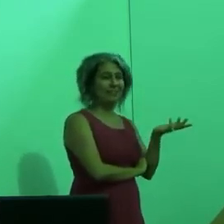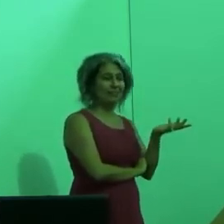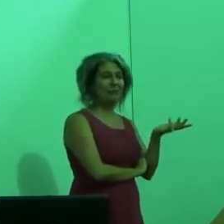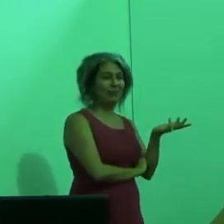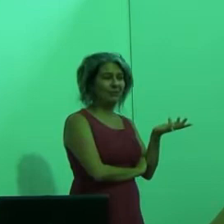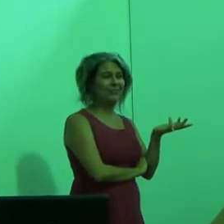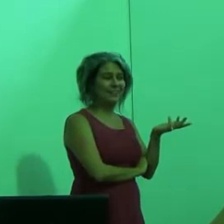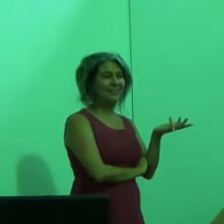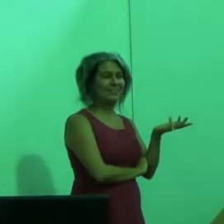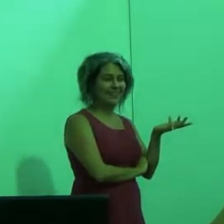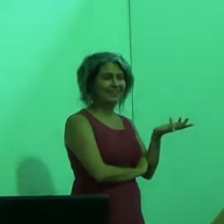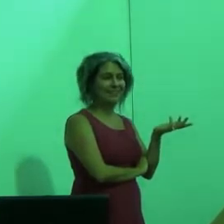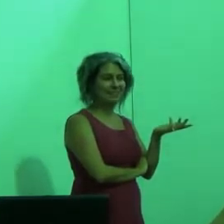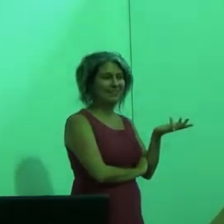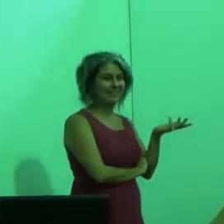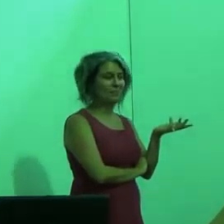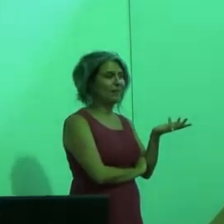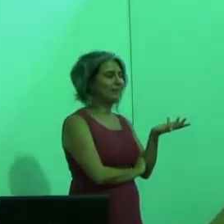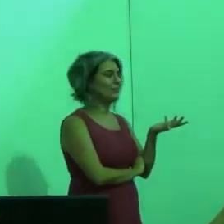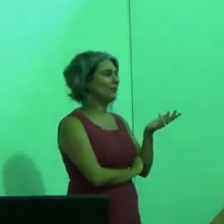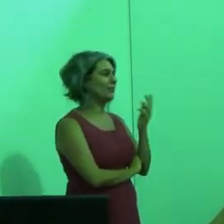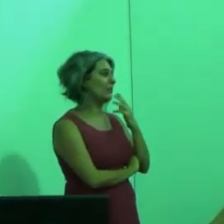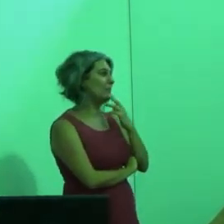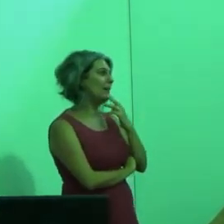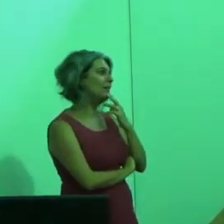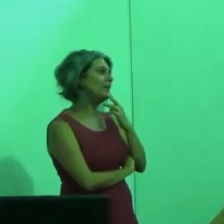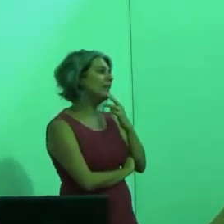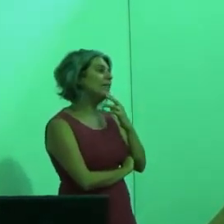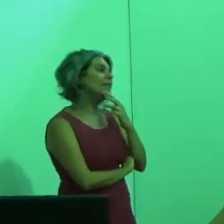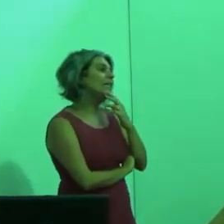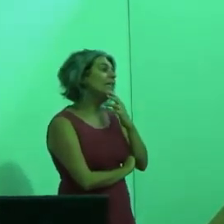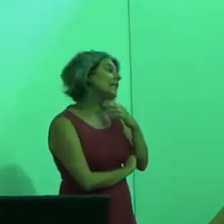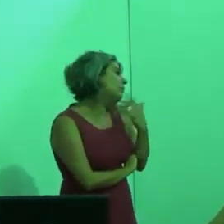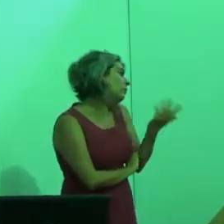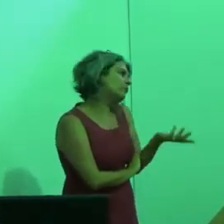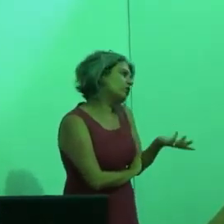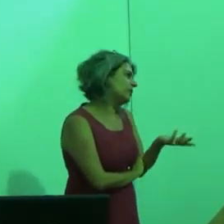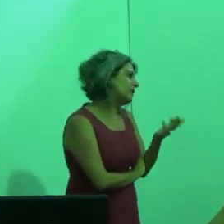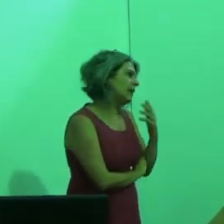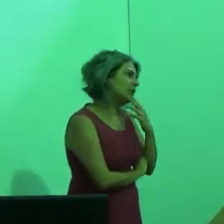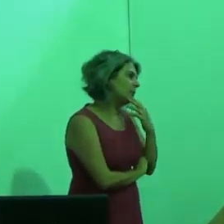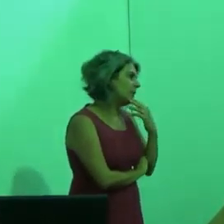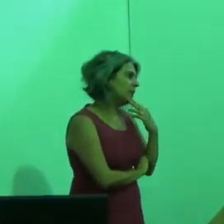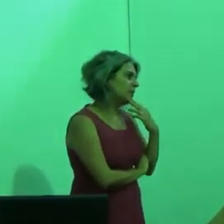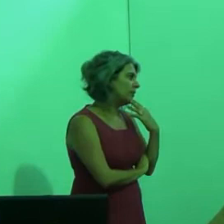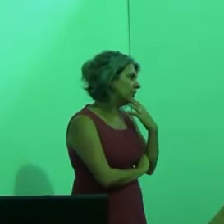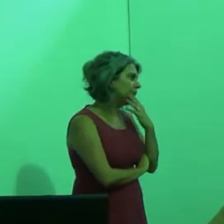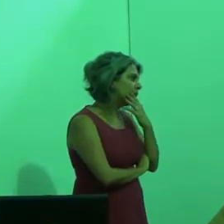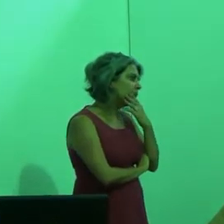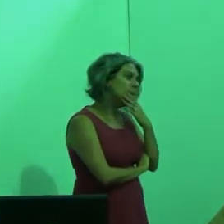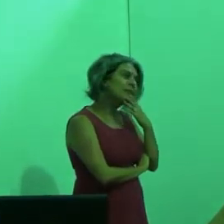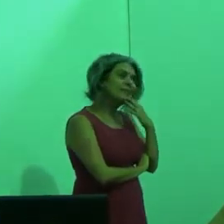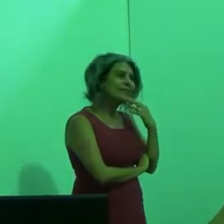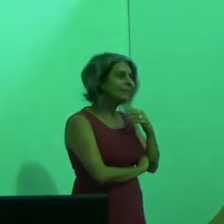um desgraçado, né? Quando eu trabalho, as coisas que eu trabalho. E bom, não tinha estado na primeira edição da SUB, então, assim,